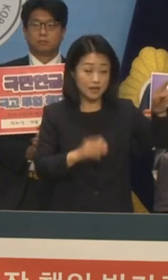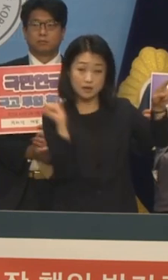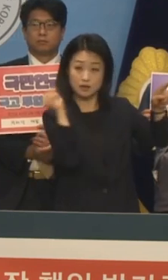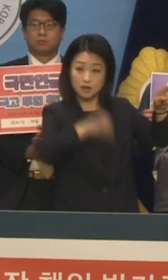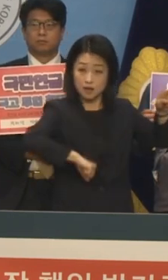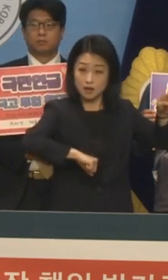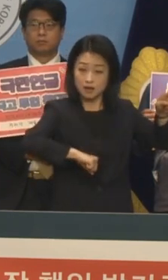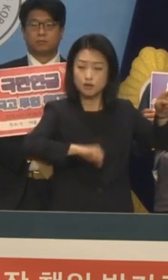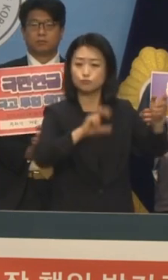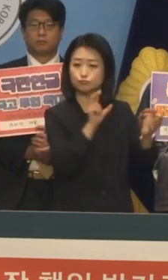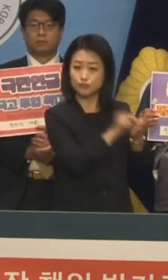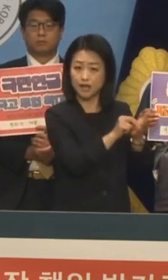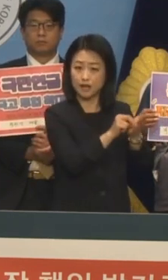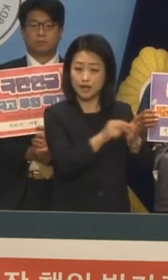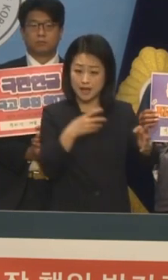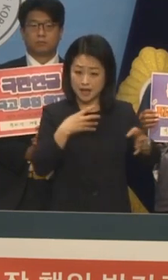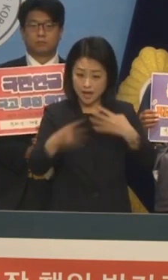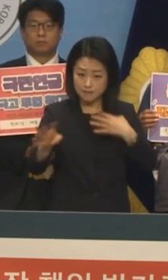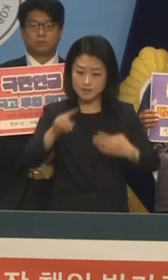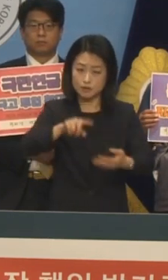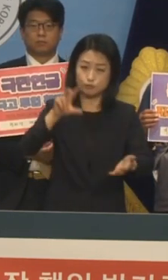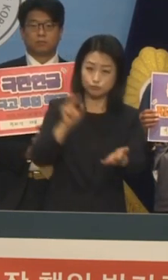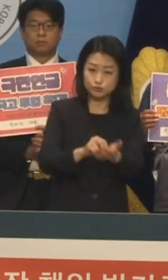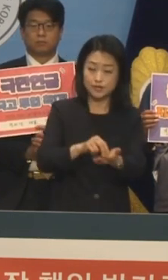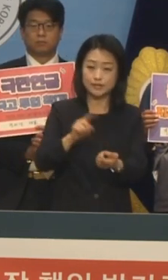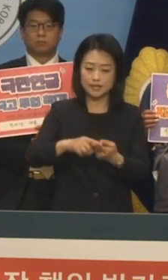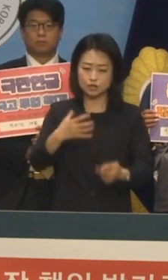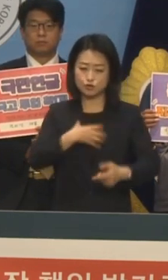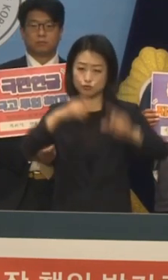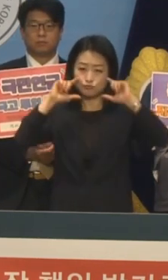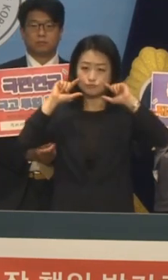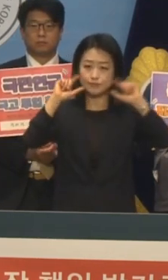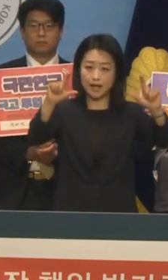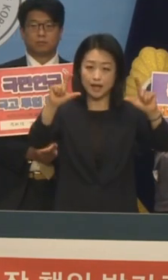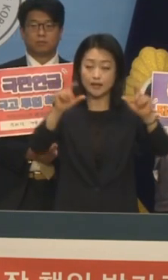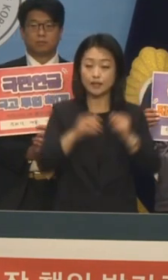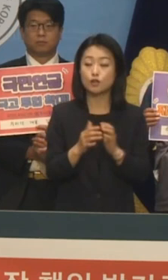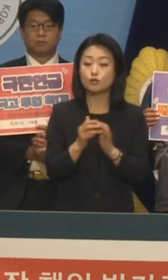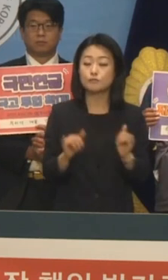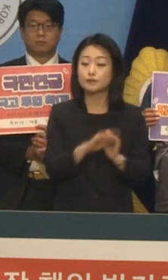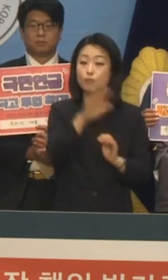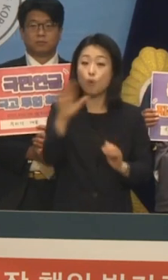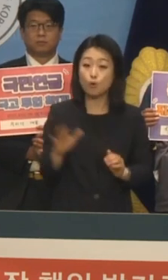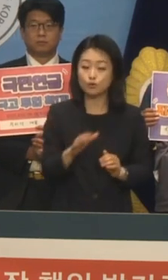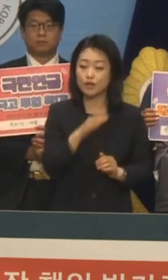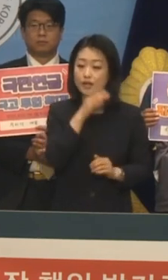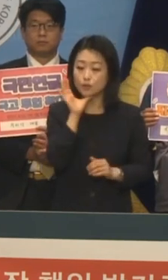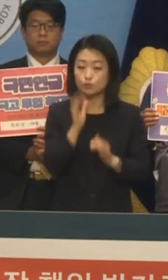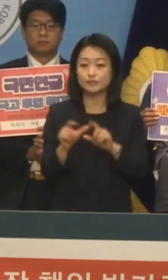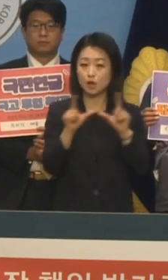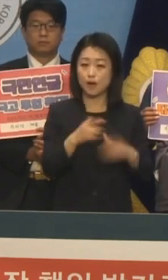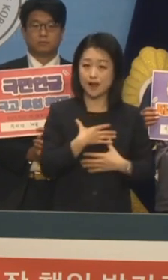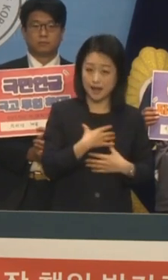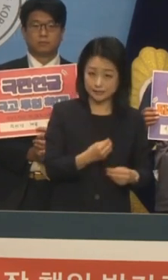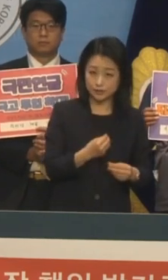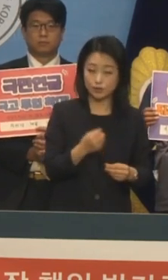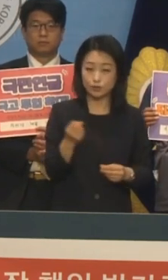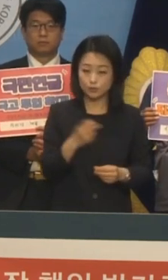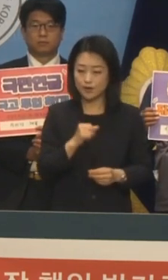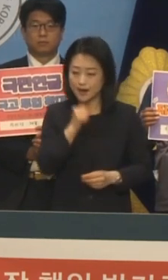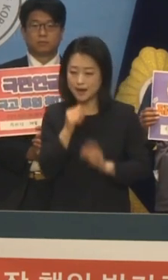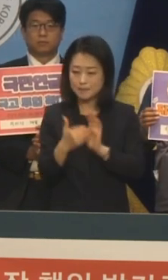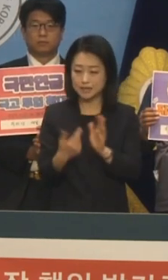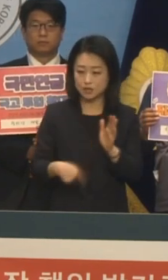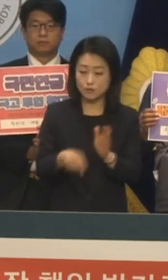합의 불발과 무산을 엄중하게 규탄하며 전 국민의 노후생활 안정과 공적연금 강화, 사각지대 해소를 위해서